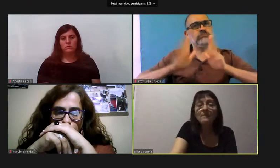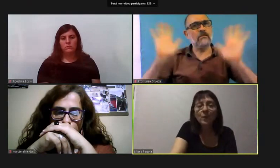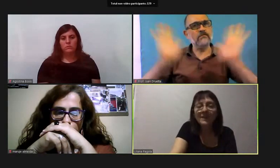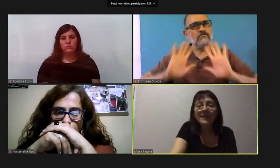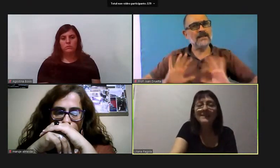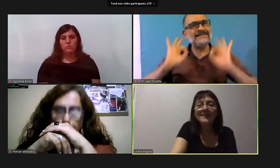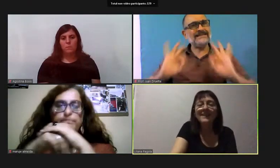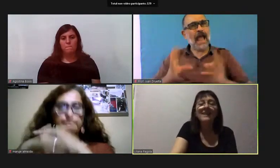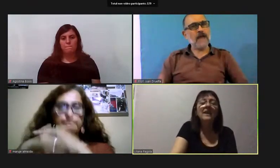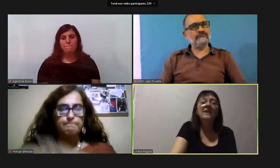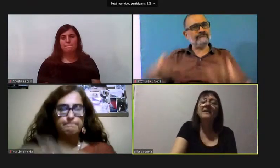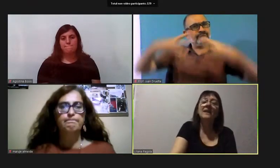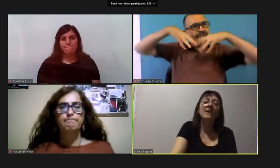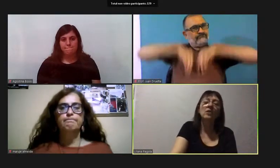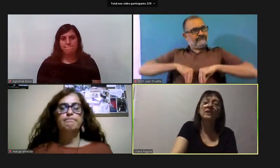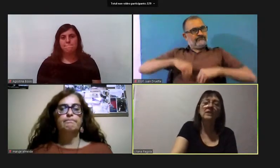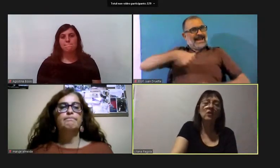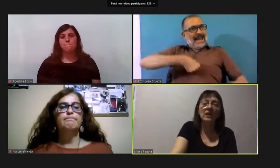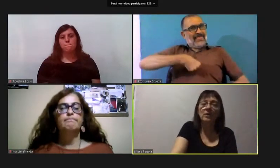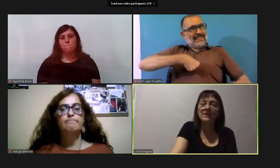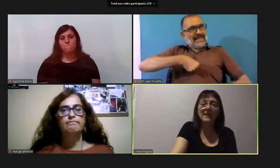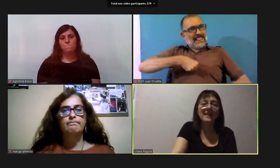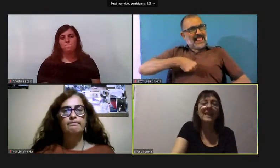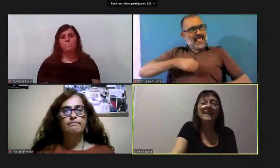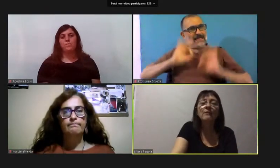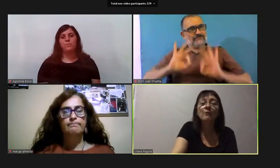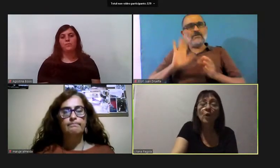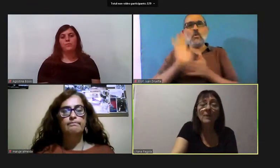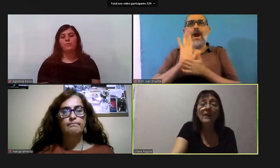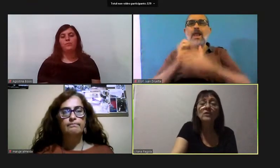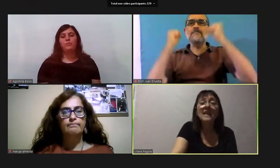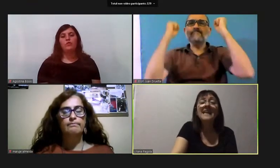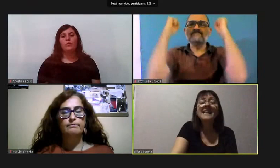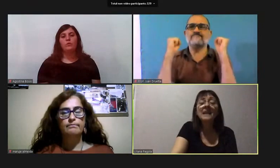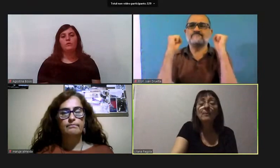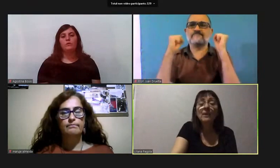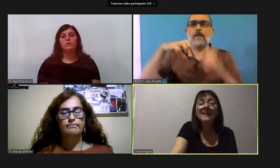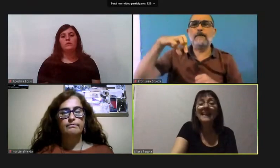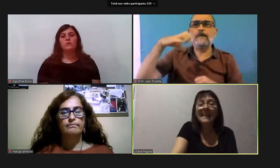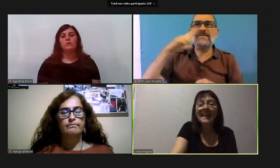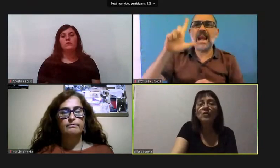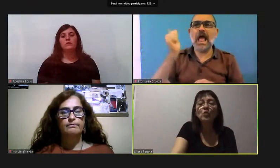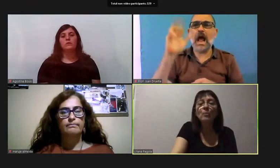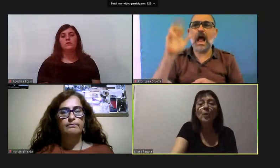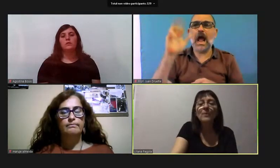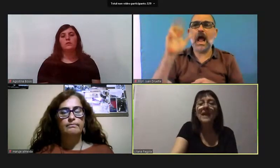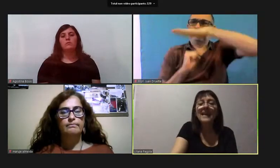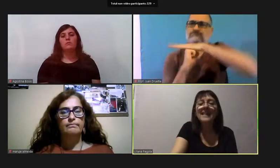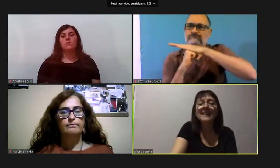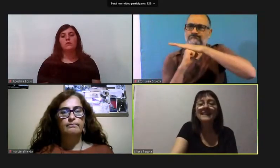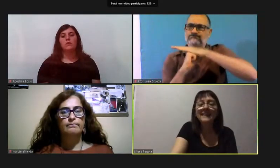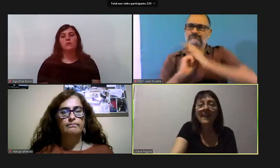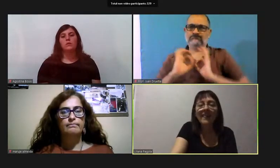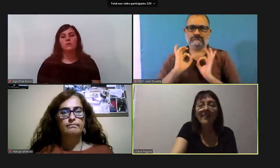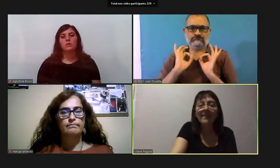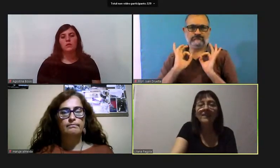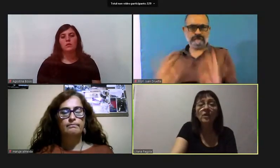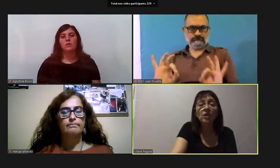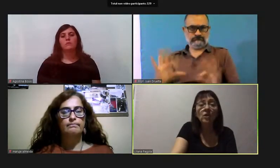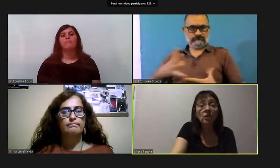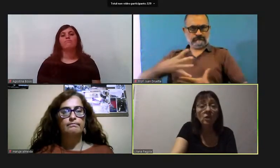más importante es que tengan en contacto con lengua de señas y que estén formados y que puedan crear su propia